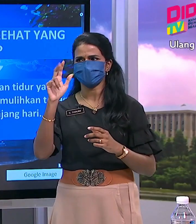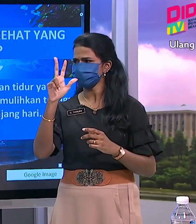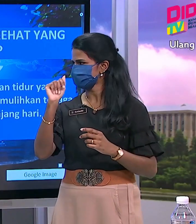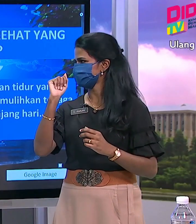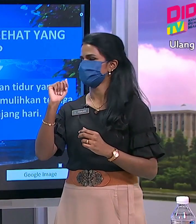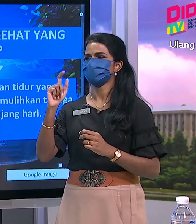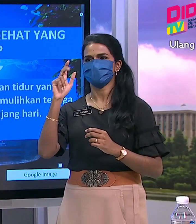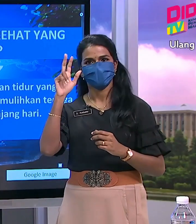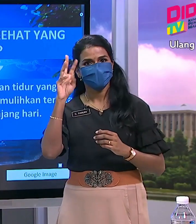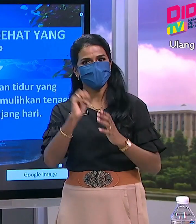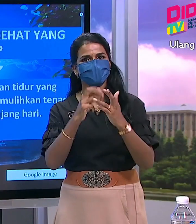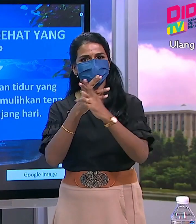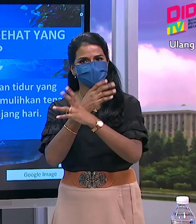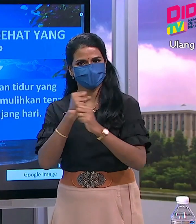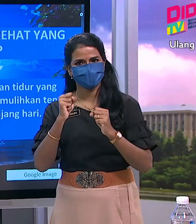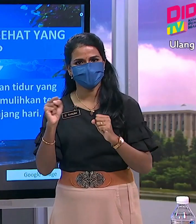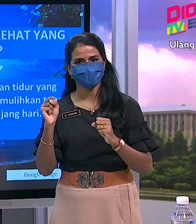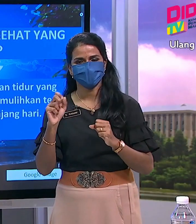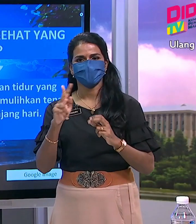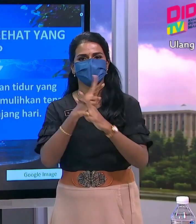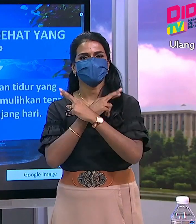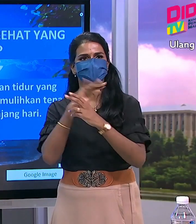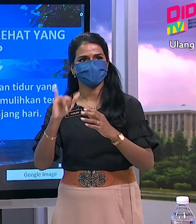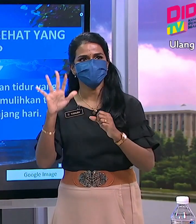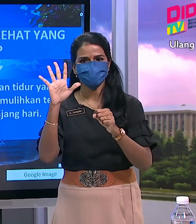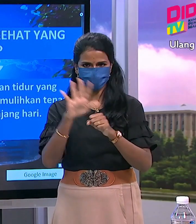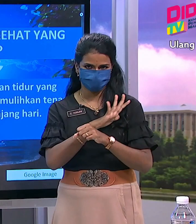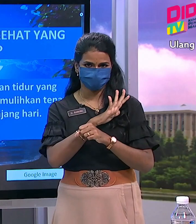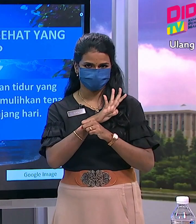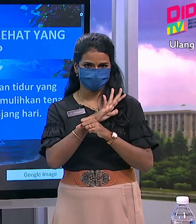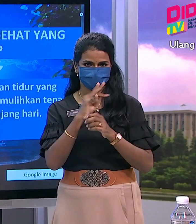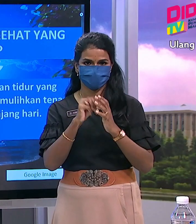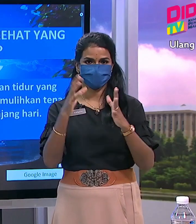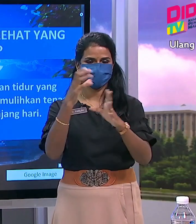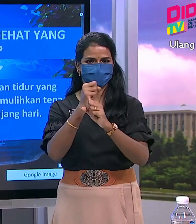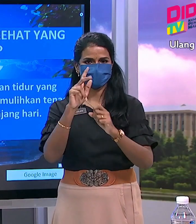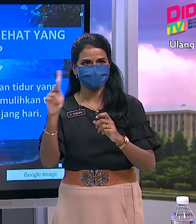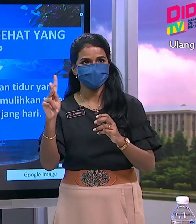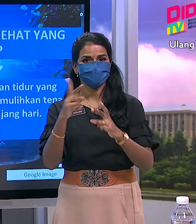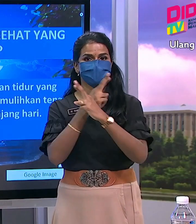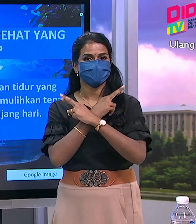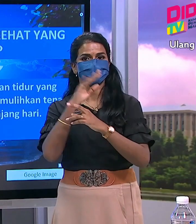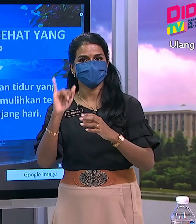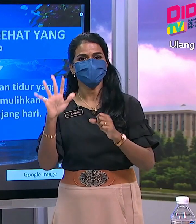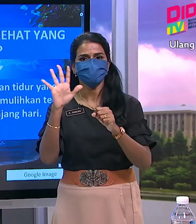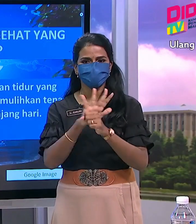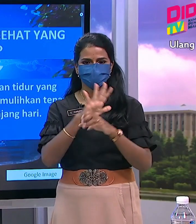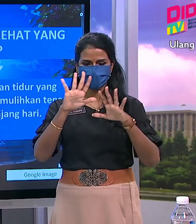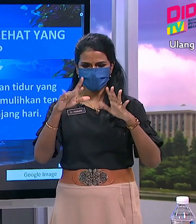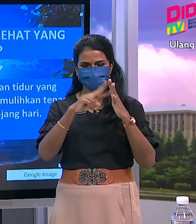ke ketiga. Okey, mendapatkan rehat yang cukup. Cukup. Mendapatkan rehat yang cukup.